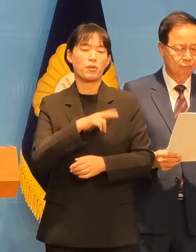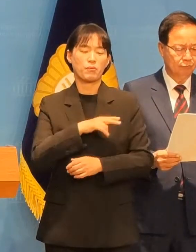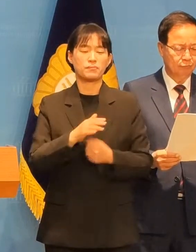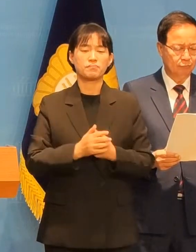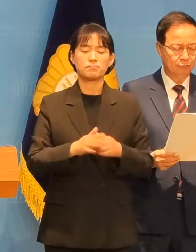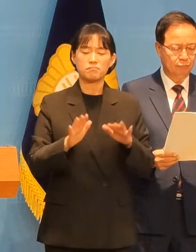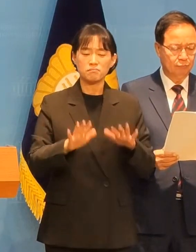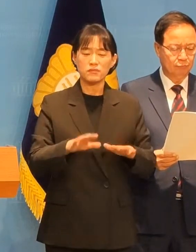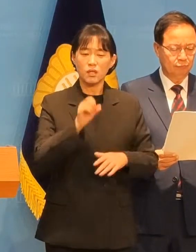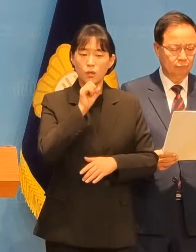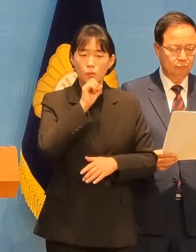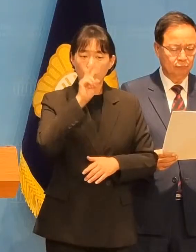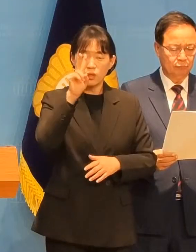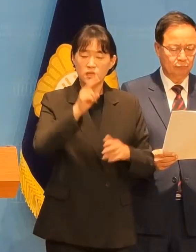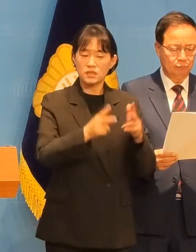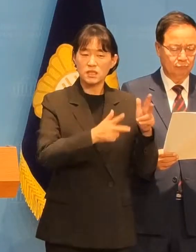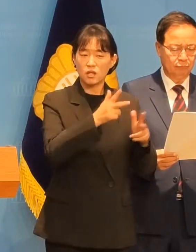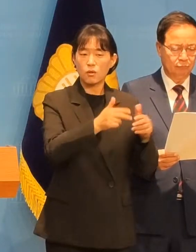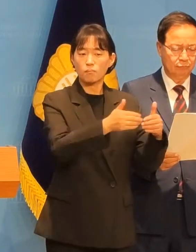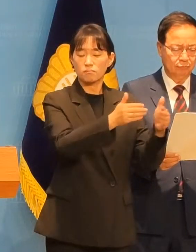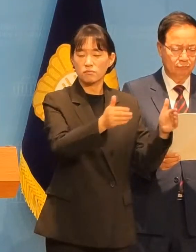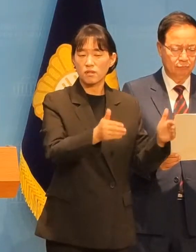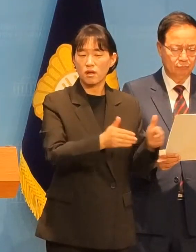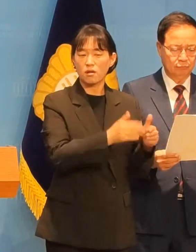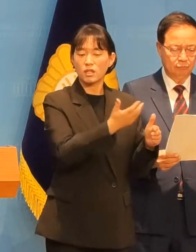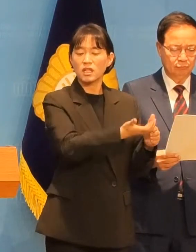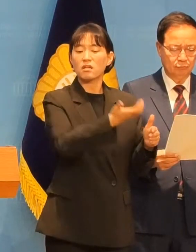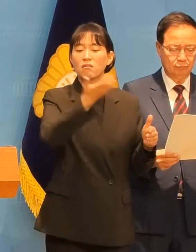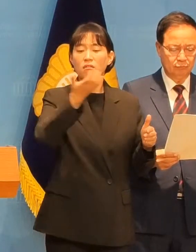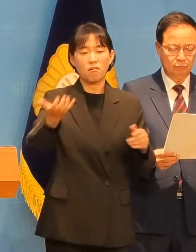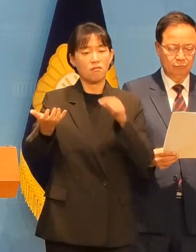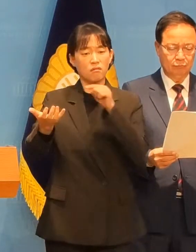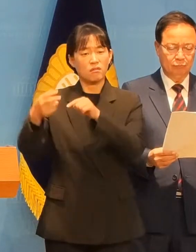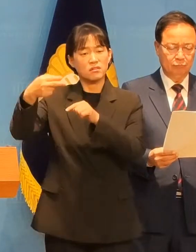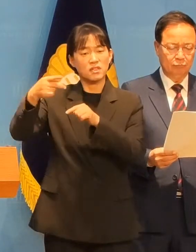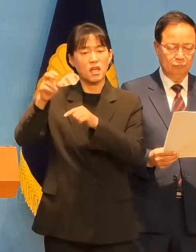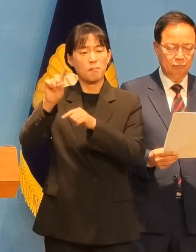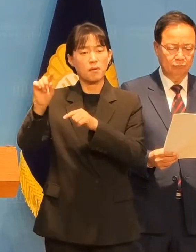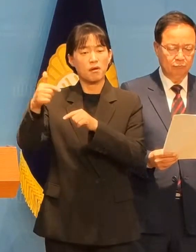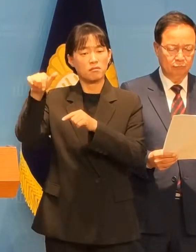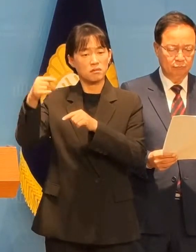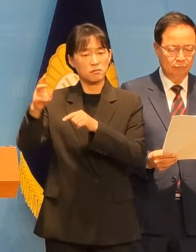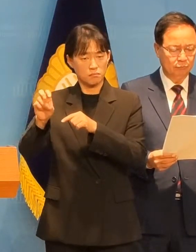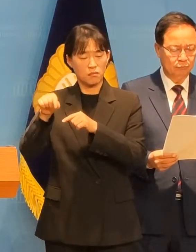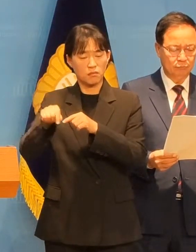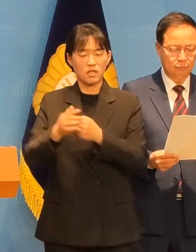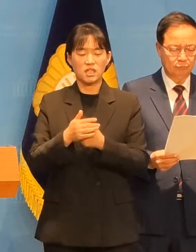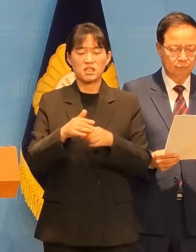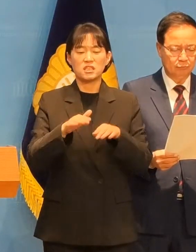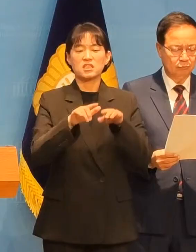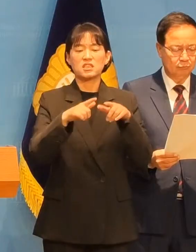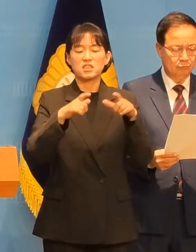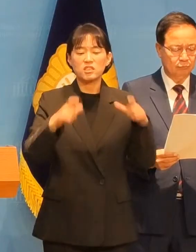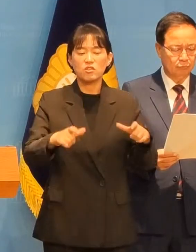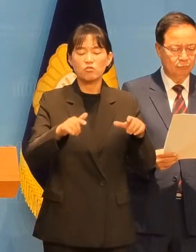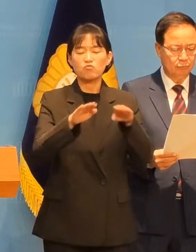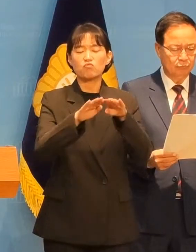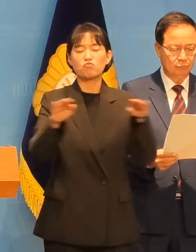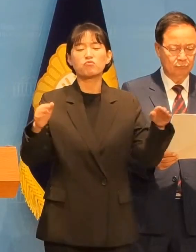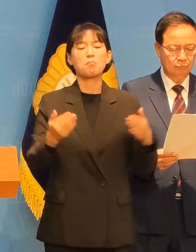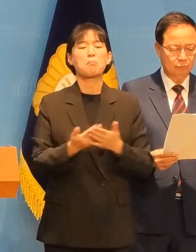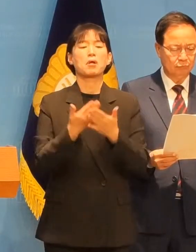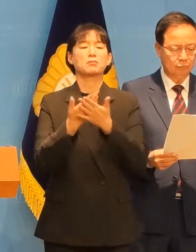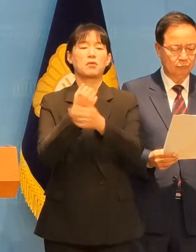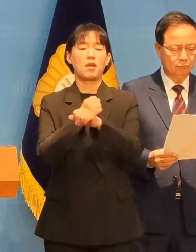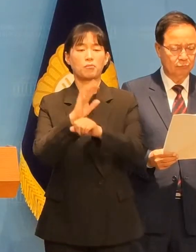용인 반도체 산단 이전론자들은 새만금 일대로 사업 일부를 이전해 지역 균형 발전을 도모해야 한다라고